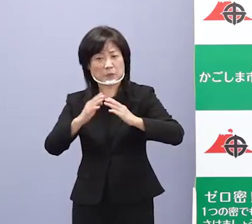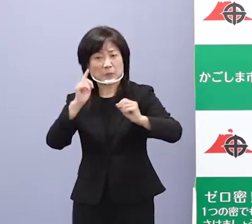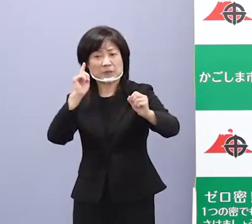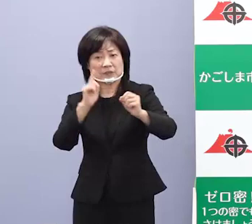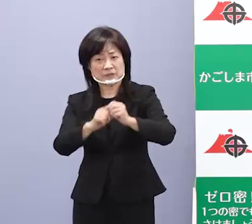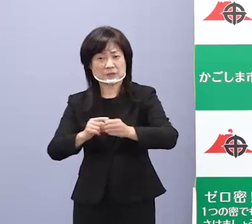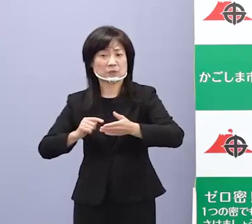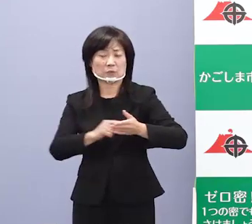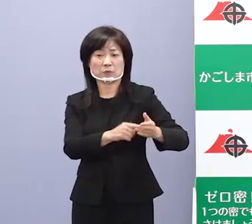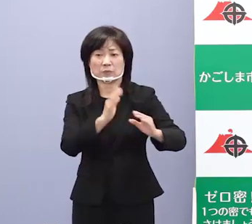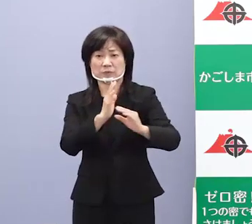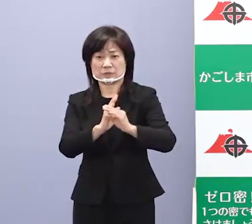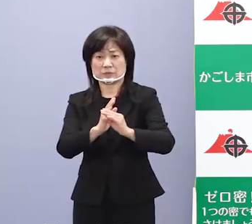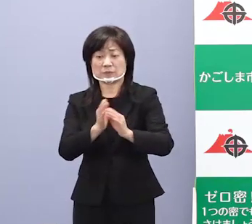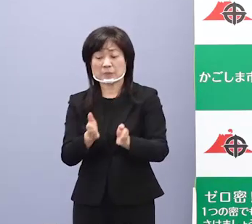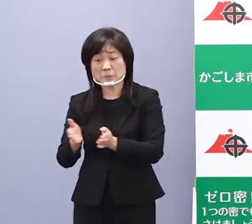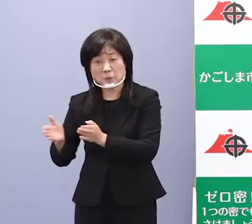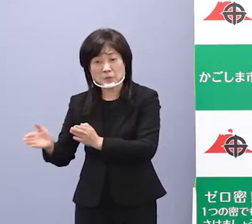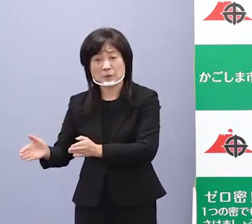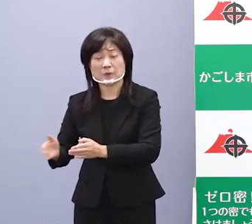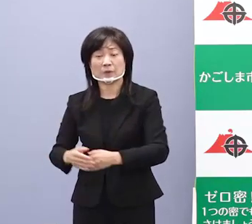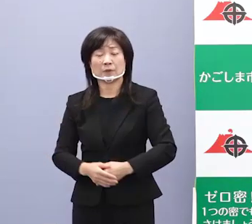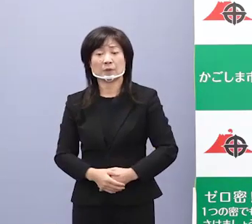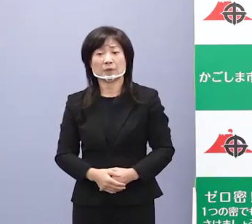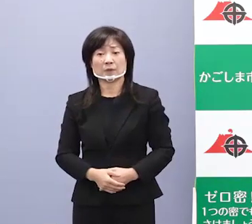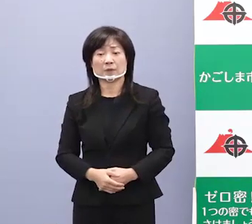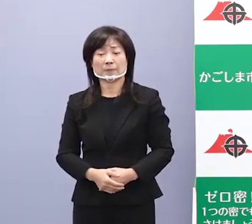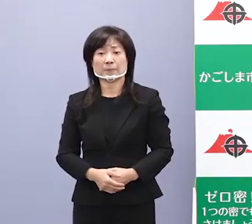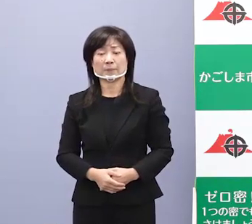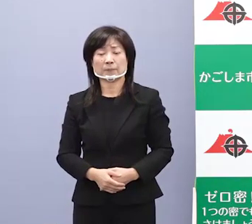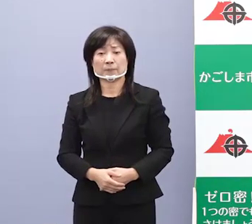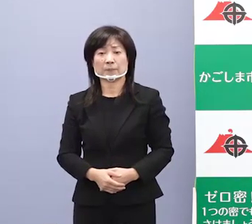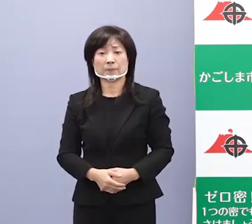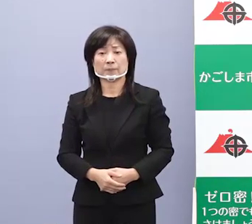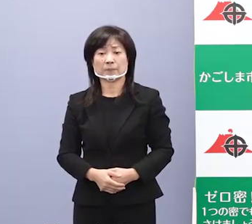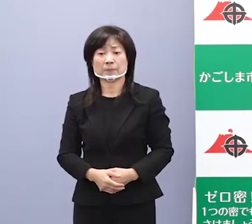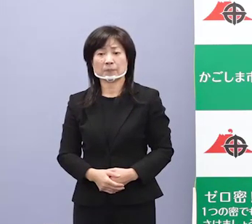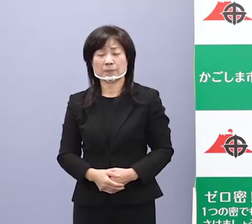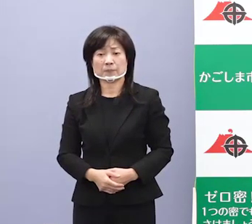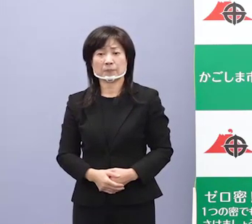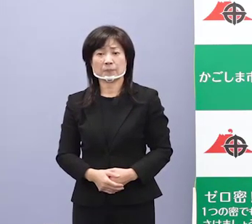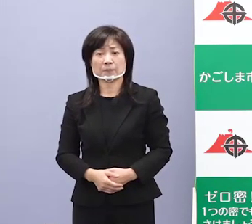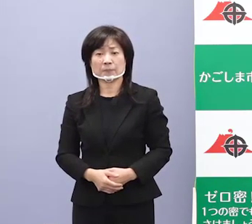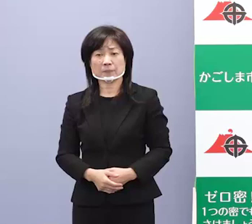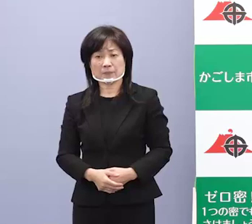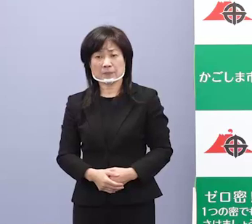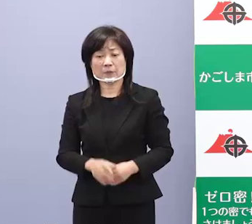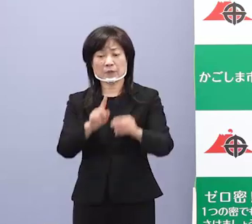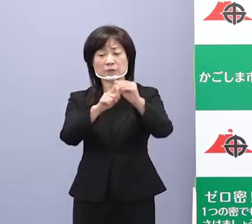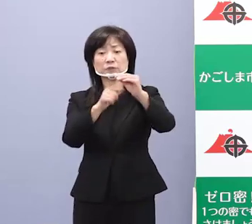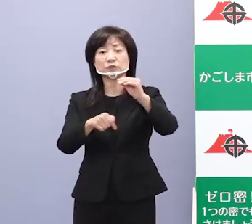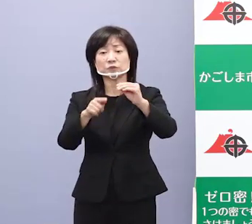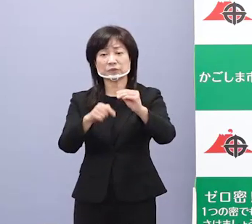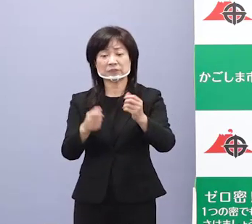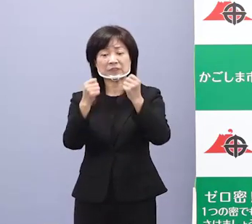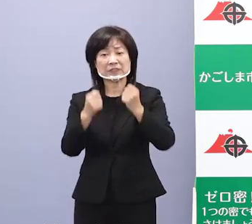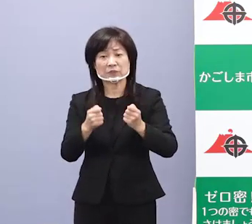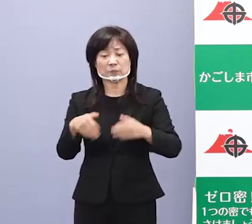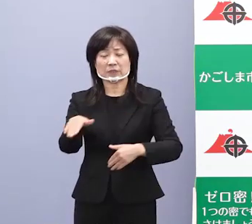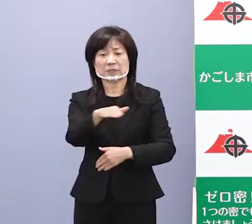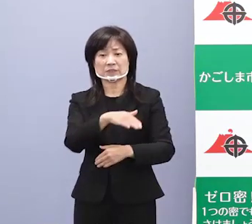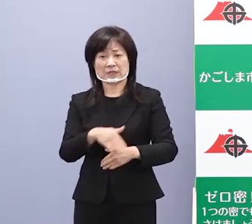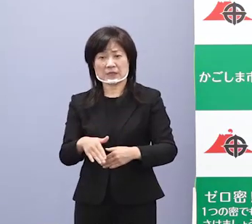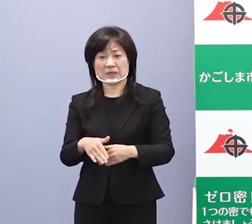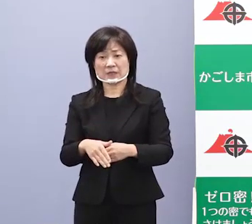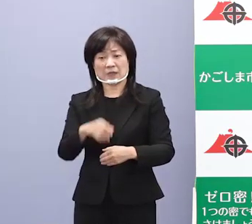ますが、一方でやはりこれはもう当然の話ではあるんですけれども、当の中心市街地の方々にとって歓